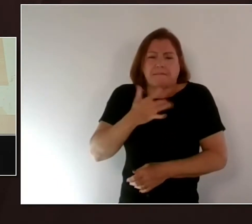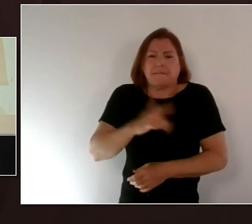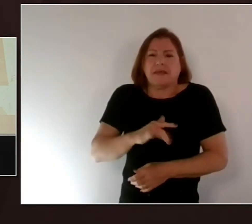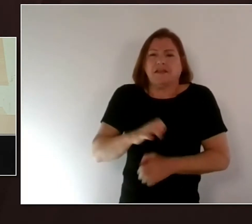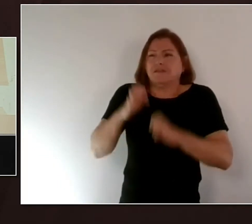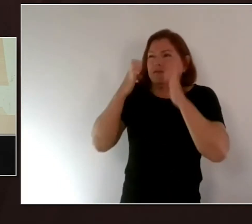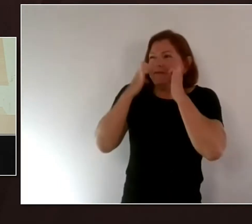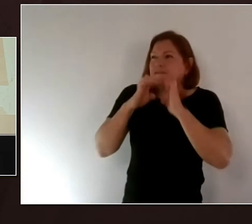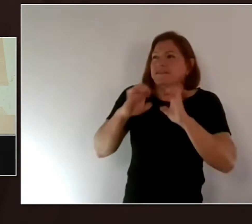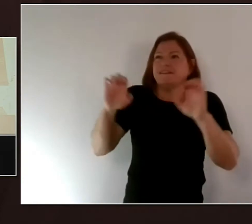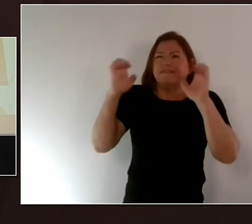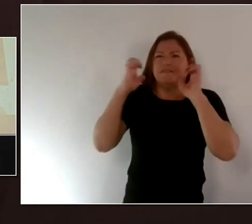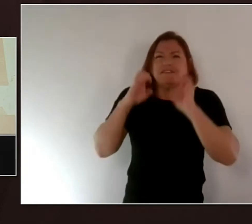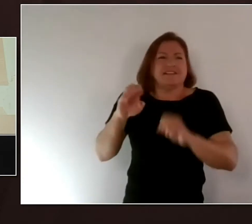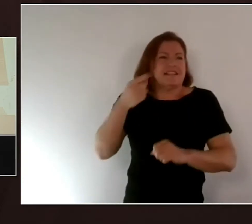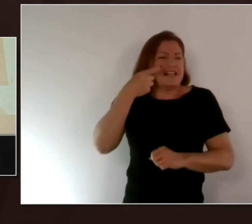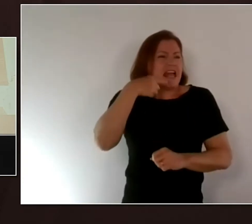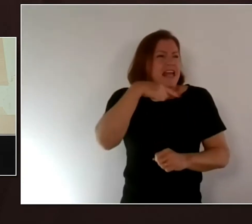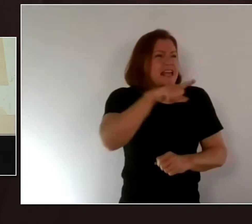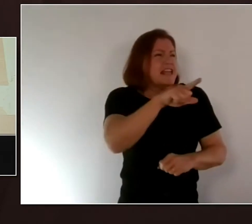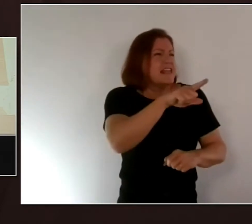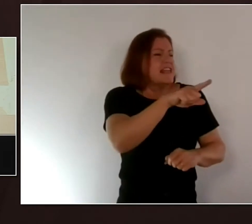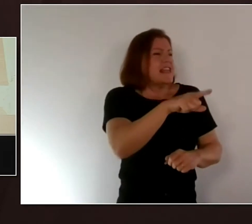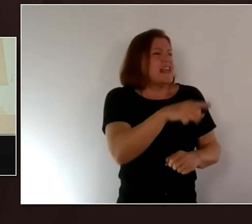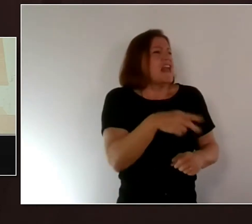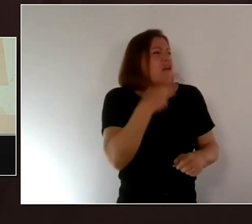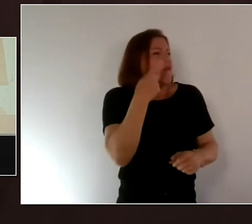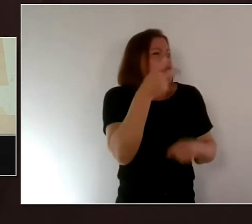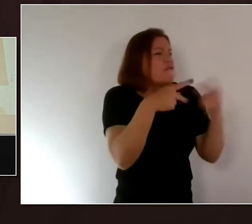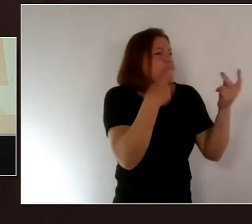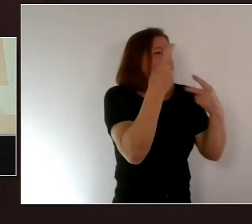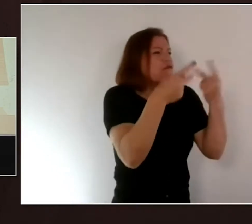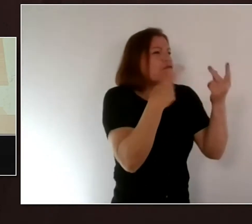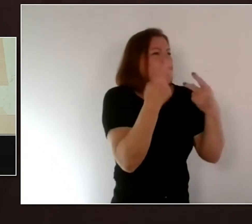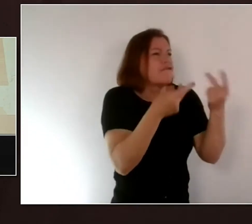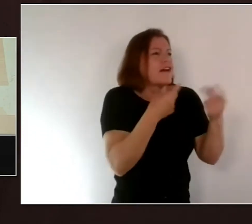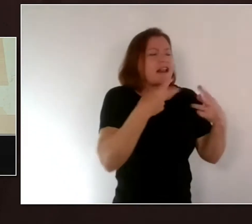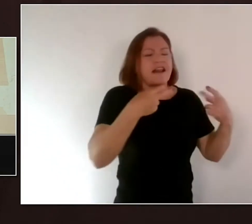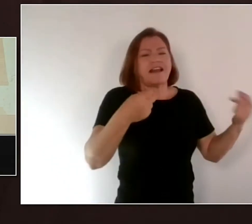medo de abordar as pessoas, falar das coisas de Deus para